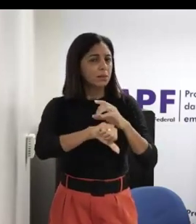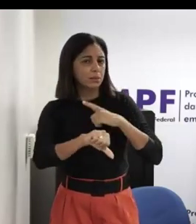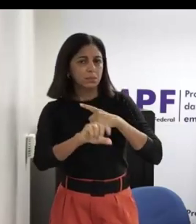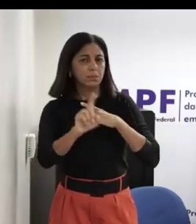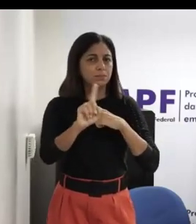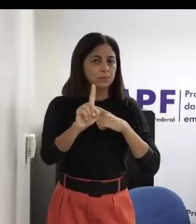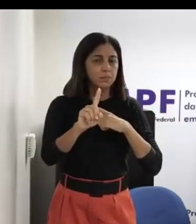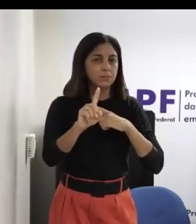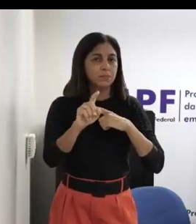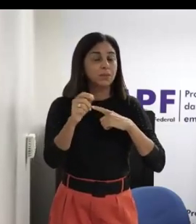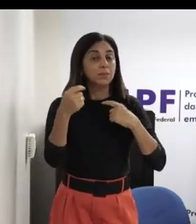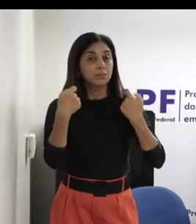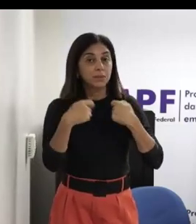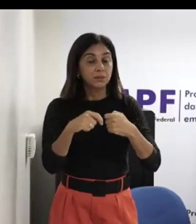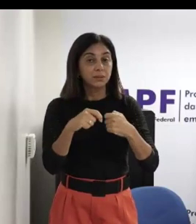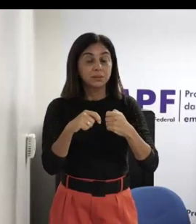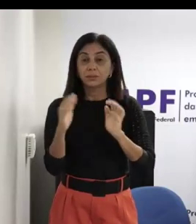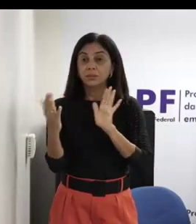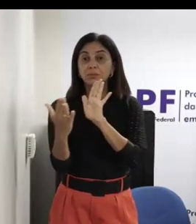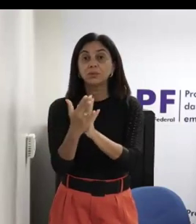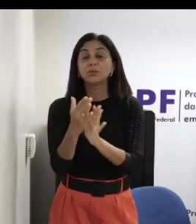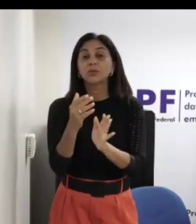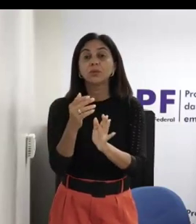psiquiatra brilhante conversou conosco